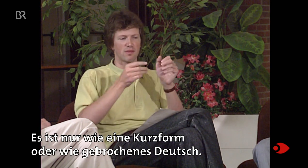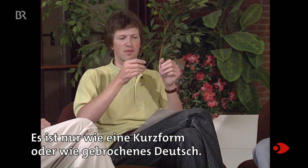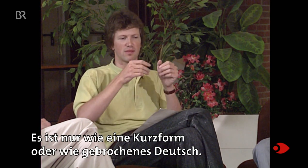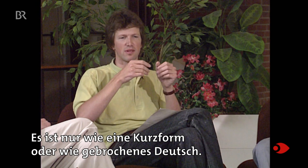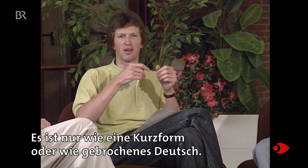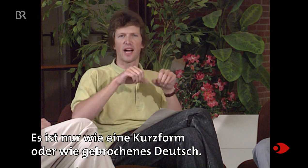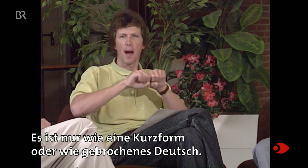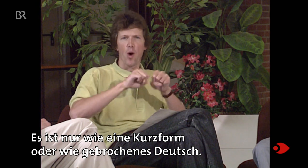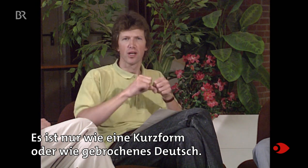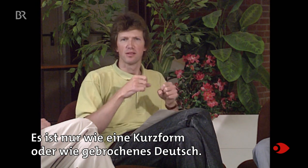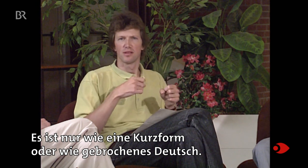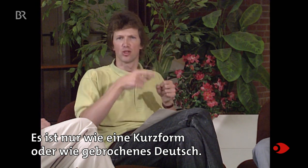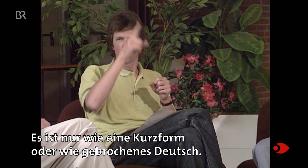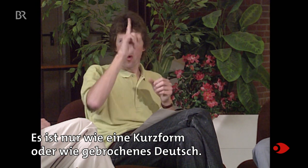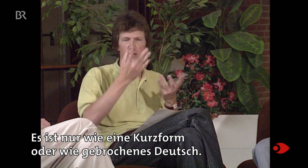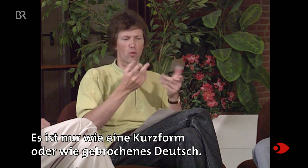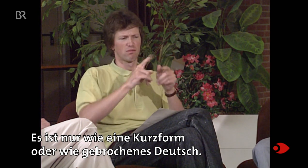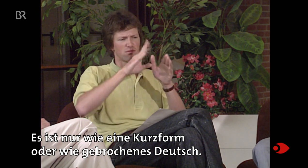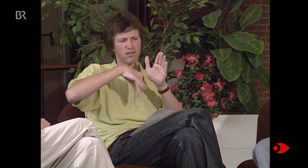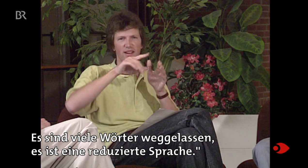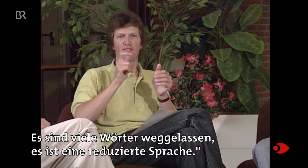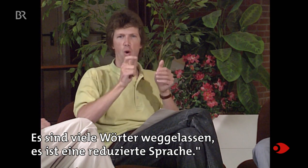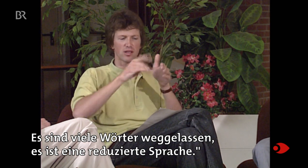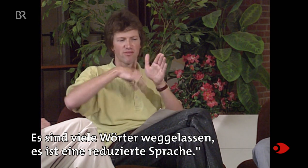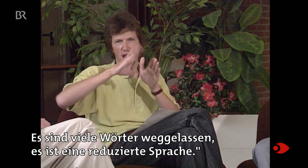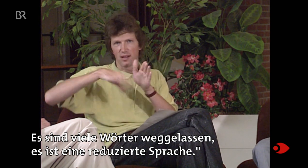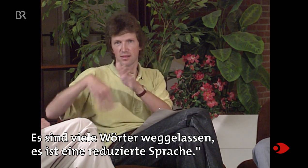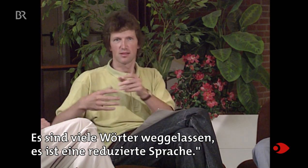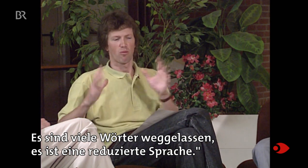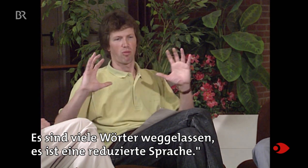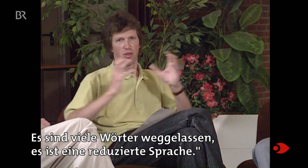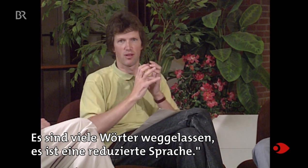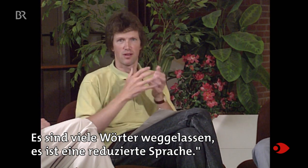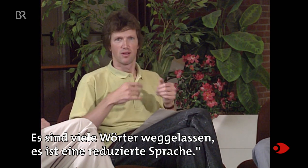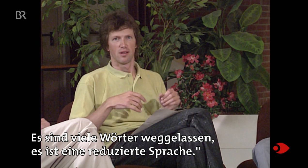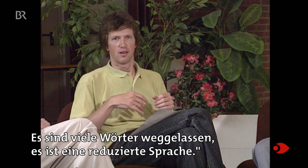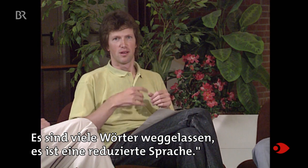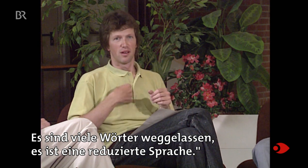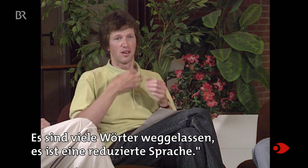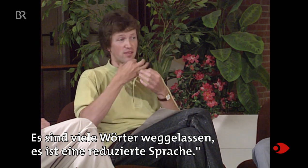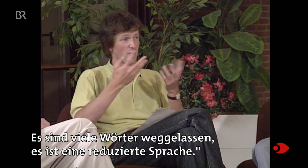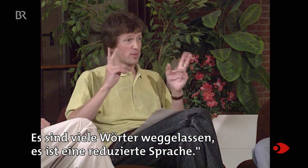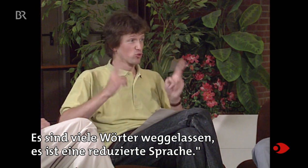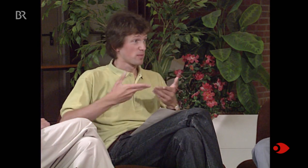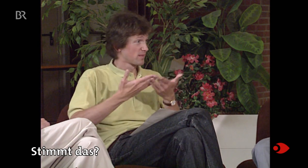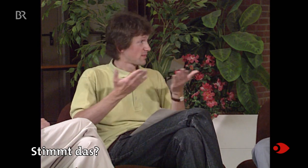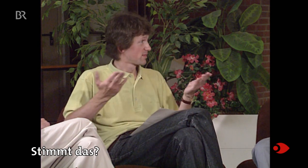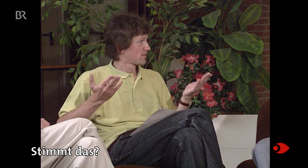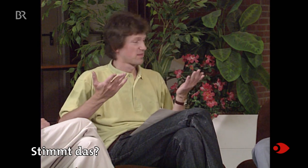oder wie gebrochenes Deutsch. Es sind viele Wörter weggelassen. Es ist eine reduzierte Sprache. Stimmt das?